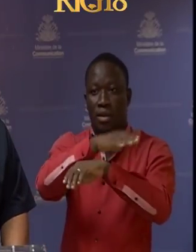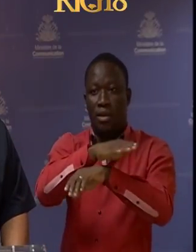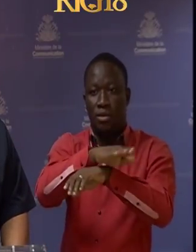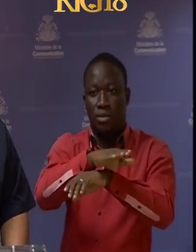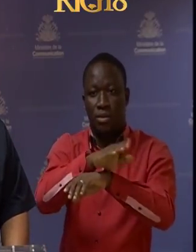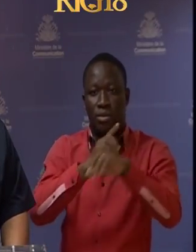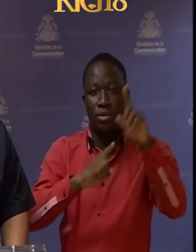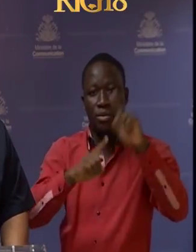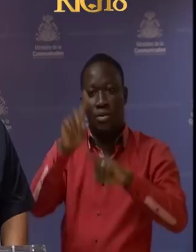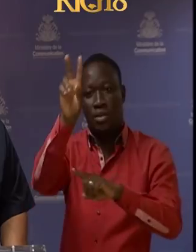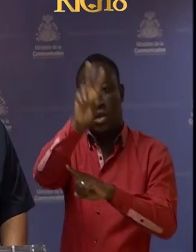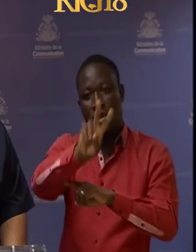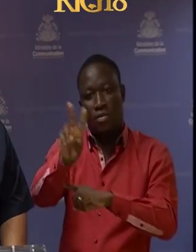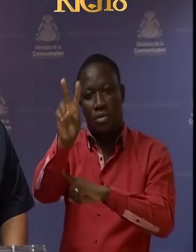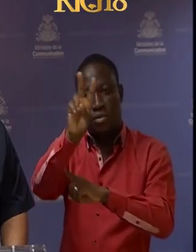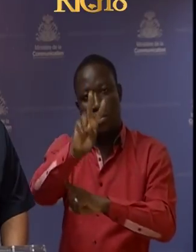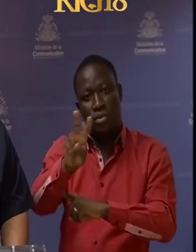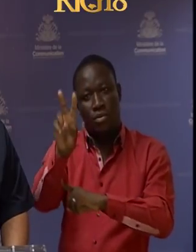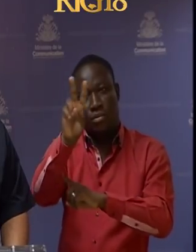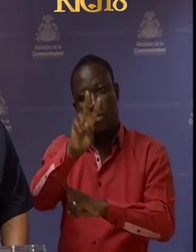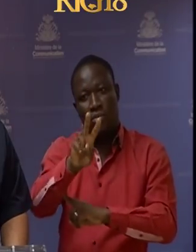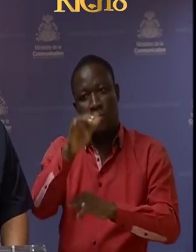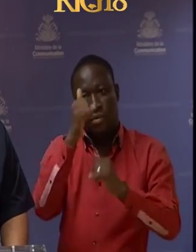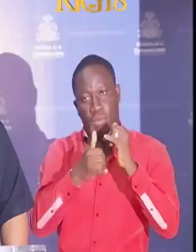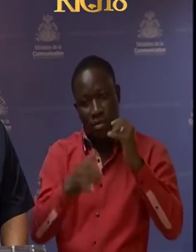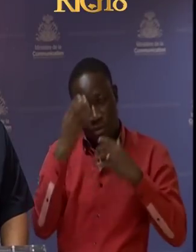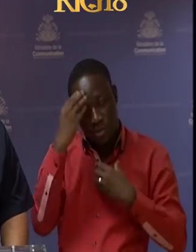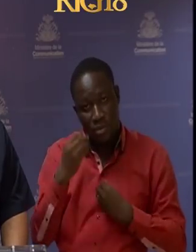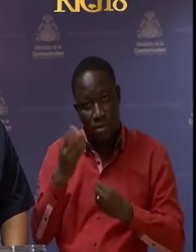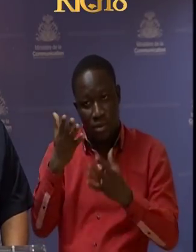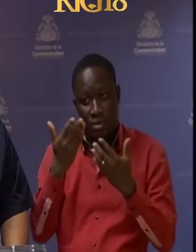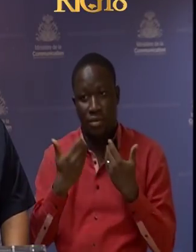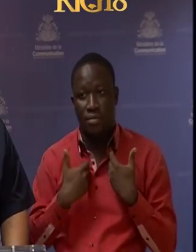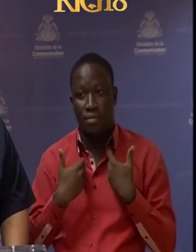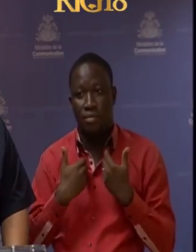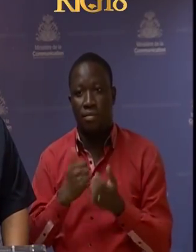pour vendredi, d'après dernière information que nous avons gagné.